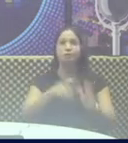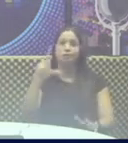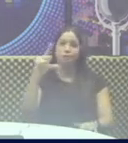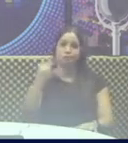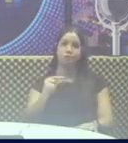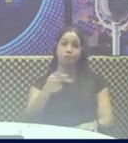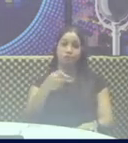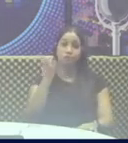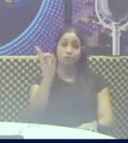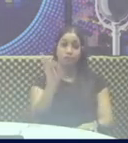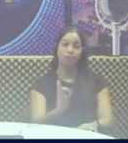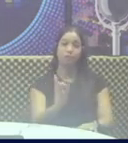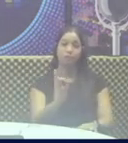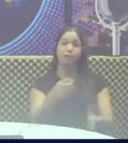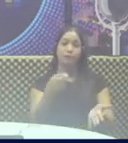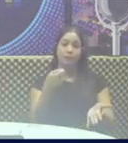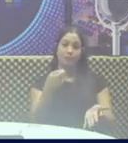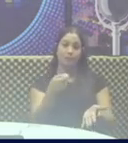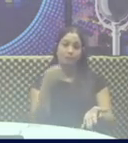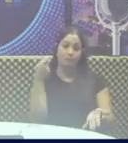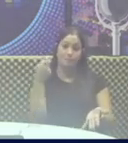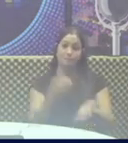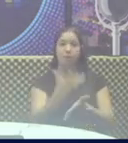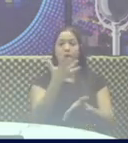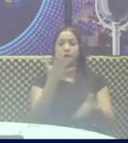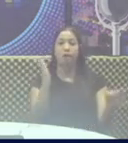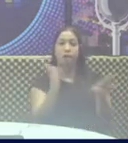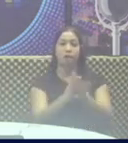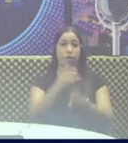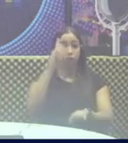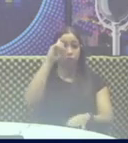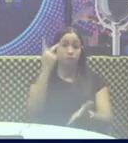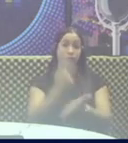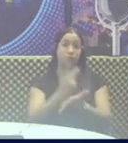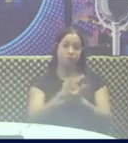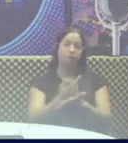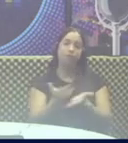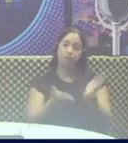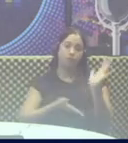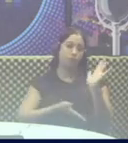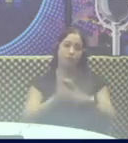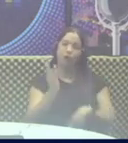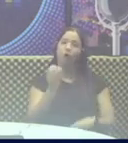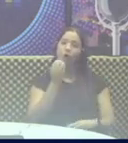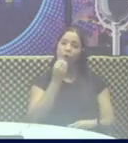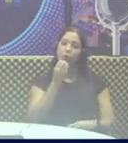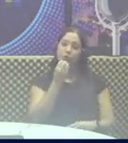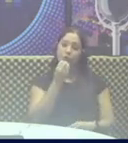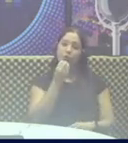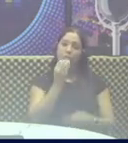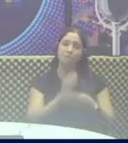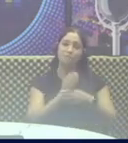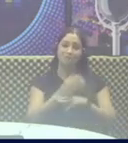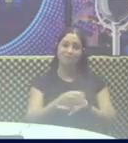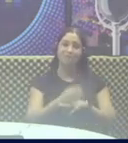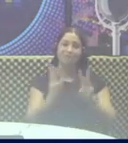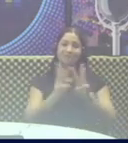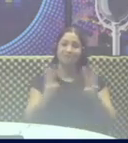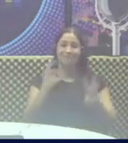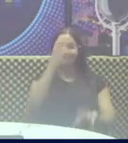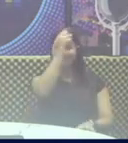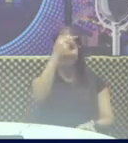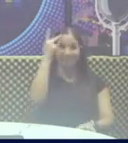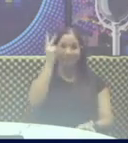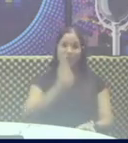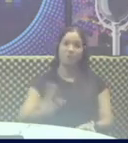menor de 7% para pagamentos realizados até a mesma data. Então não perca tempo, não perca essa oportunidade. Acesse o portal da